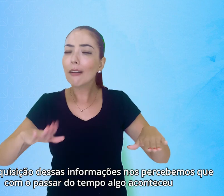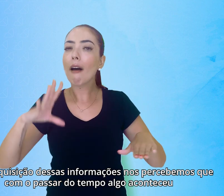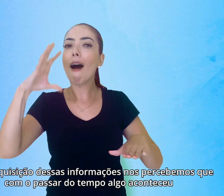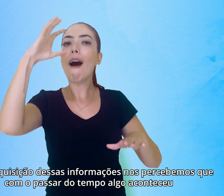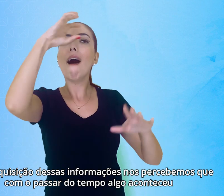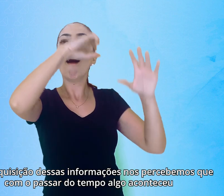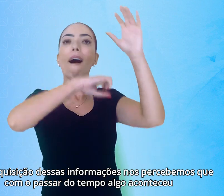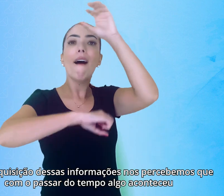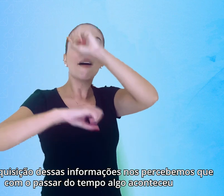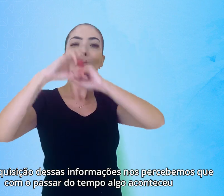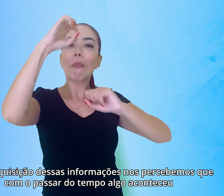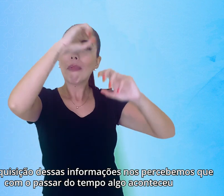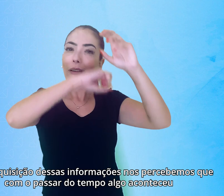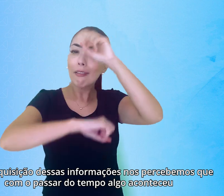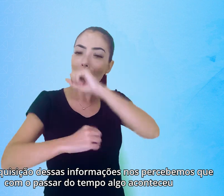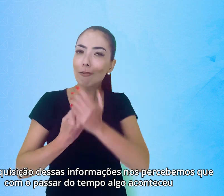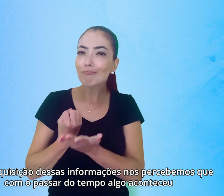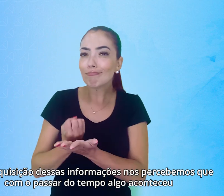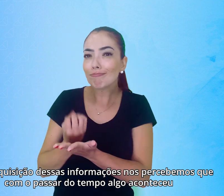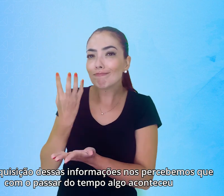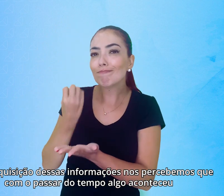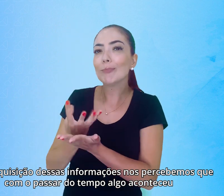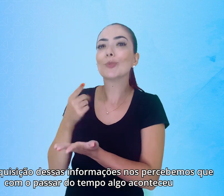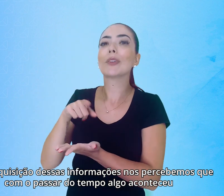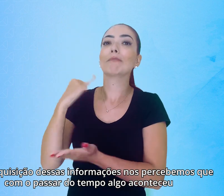nós percebemos que, com o passar do tempo, algo aconteceu.